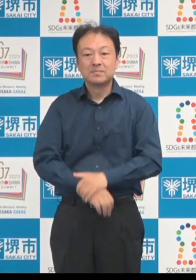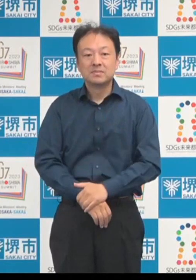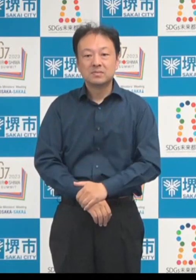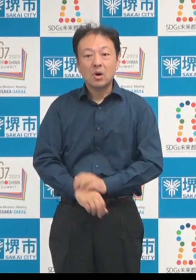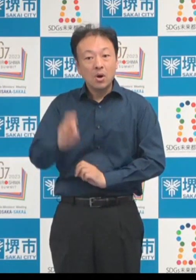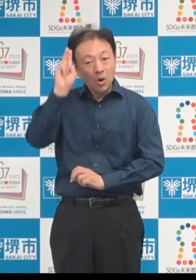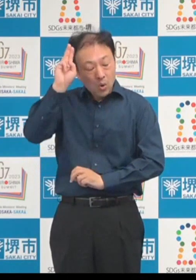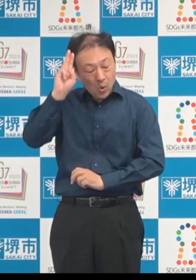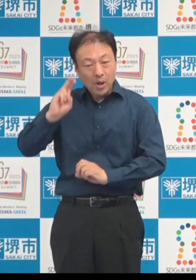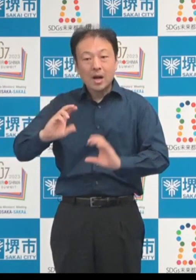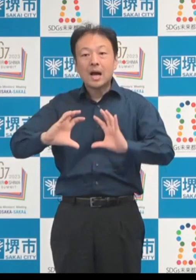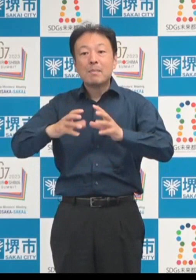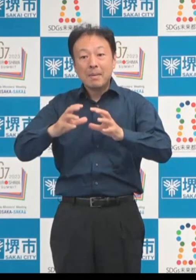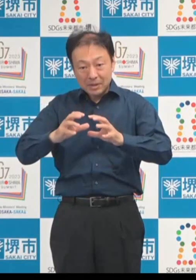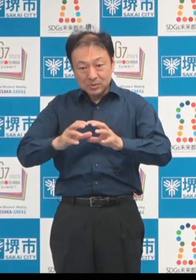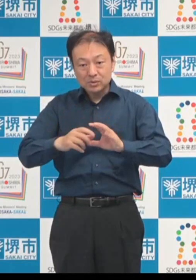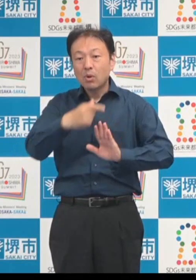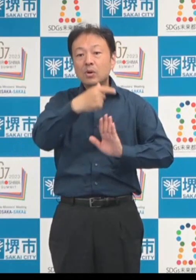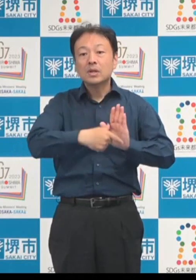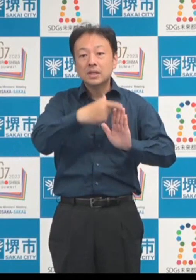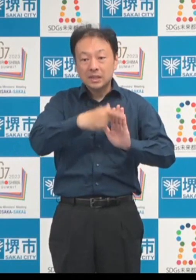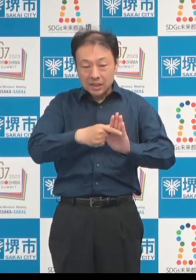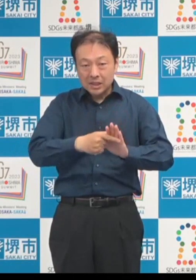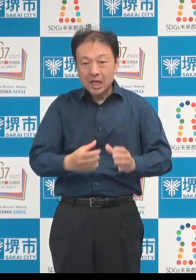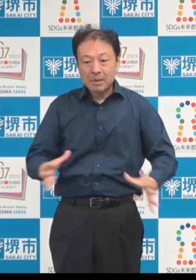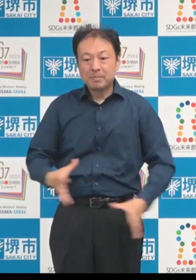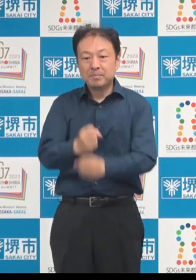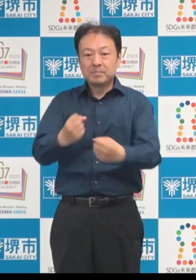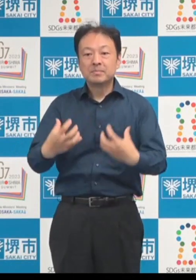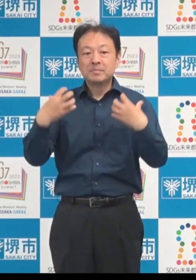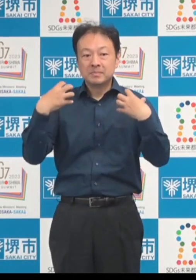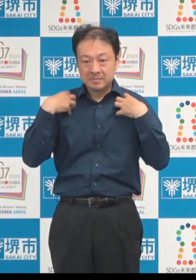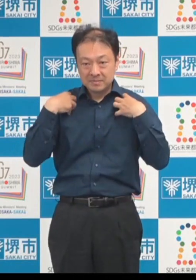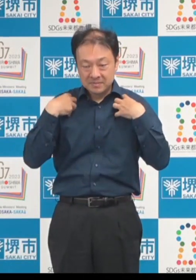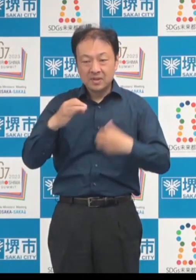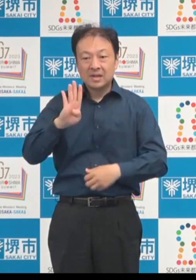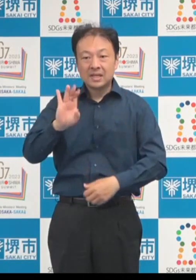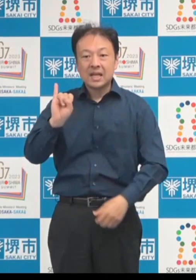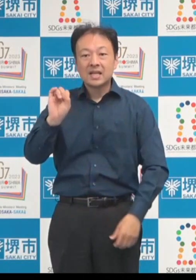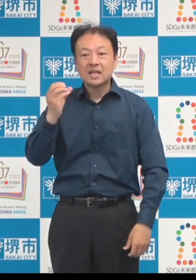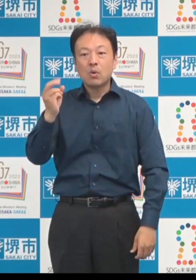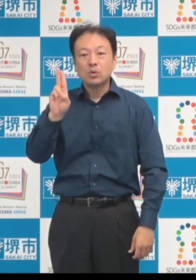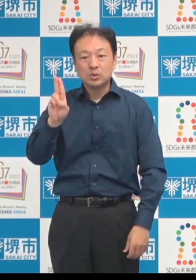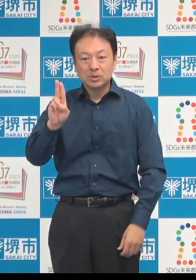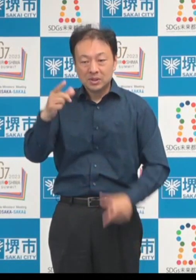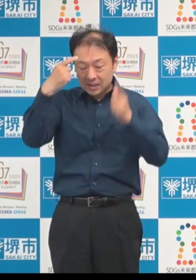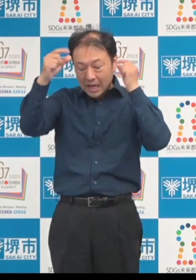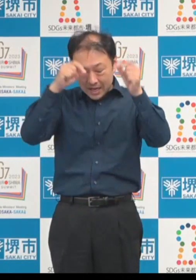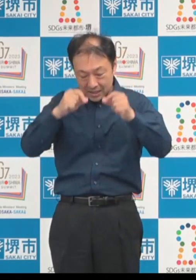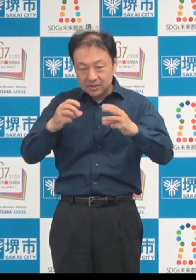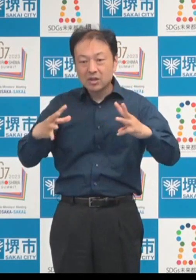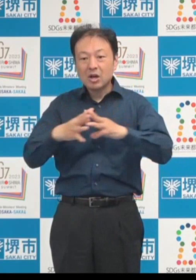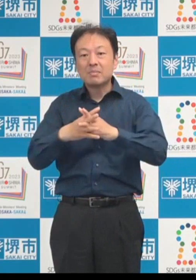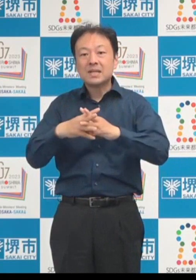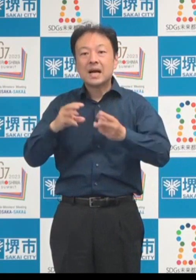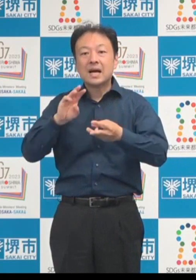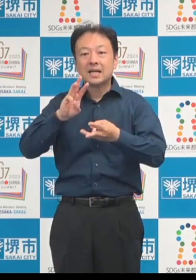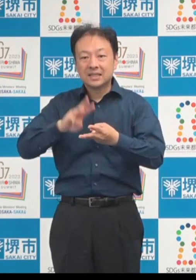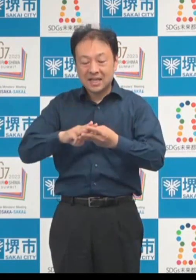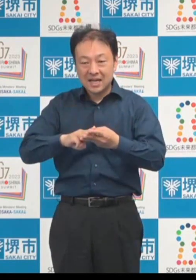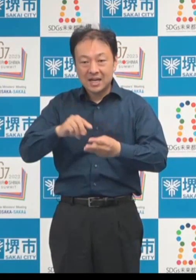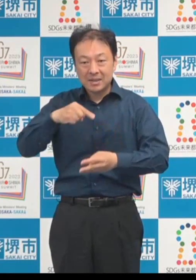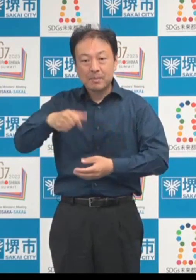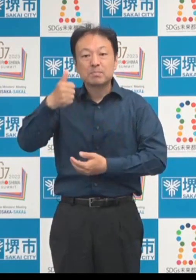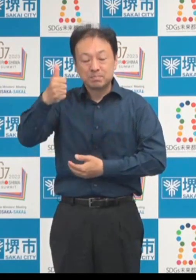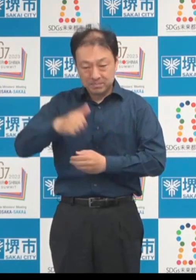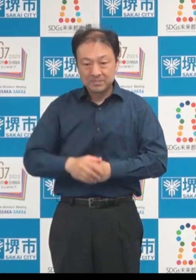阪・関西万博のテーマ事業プロデューサーでもあります慶応義塾大学の宮田博明教授、また2025